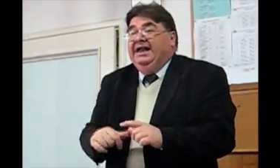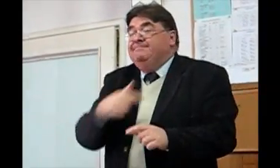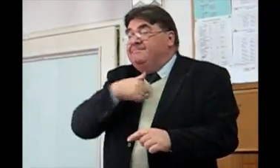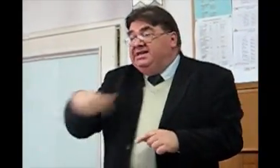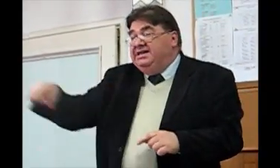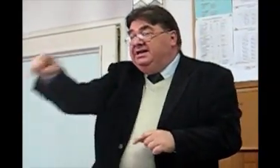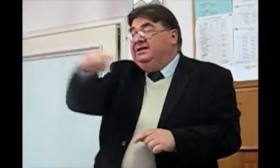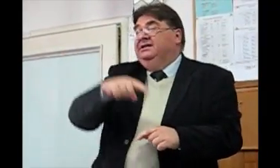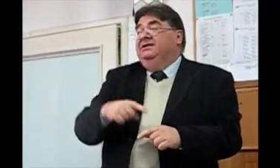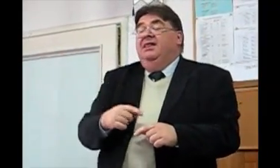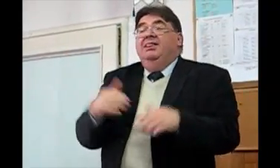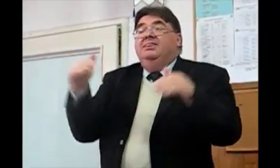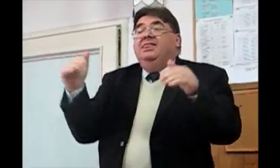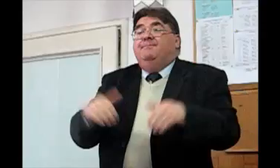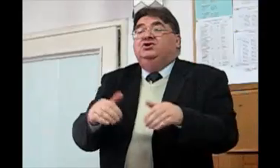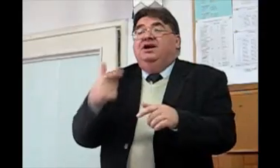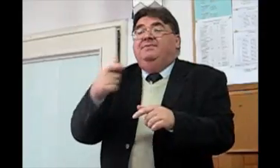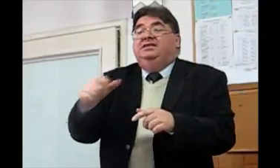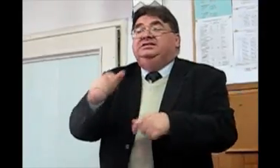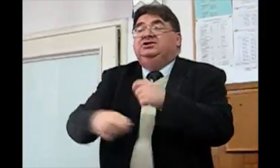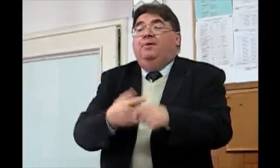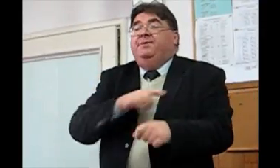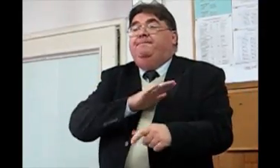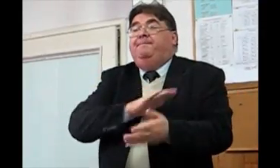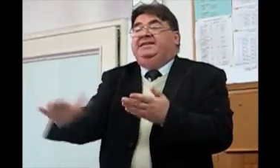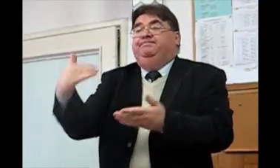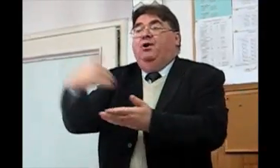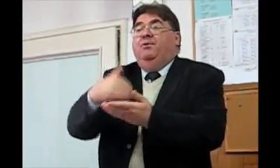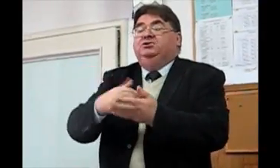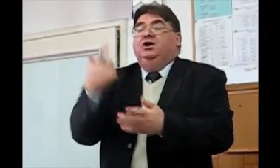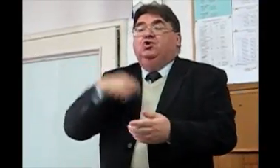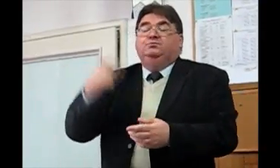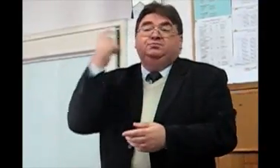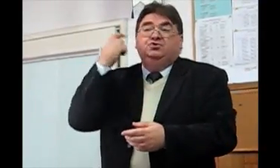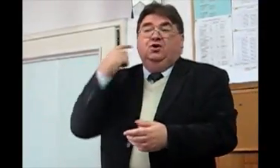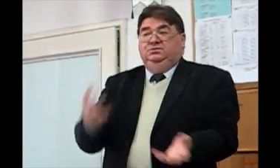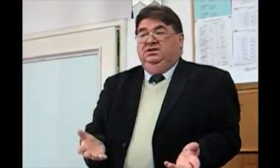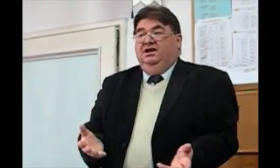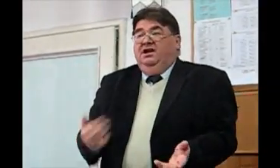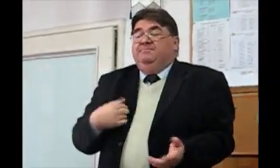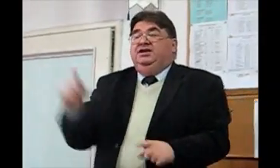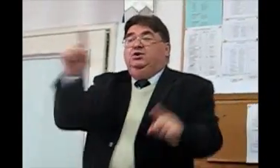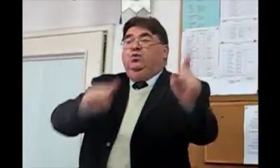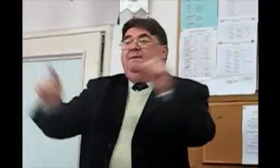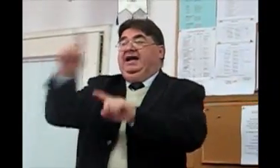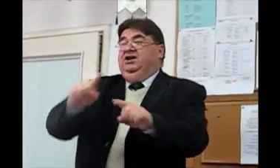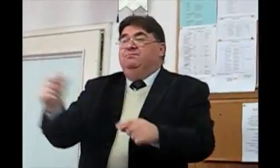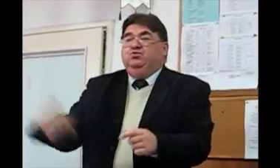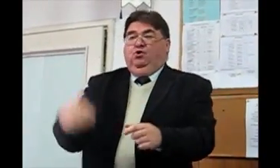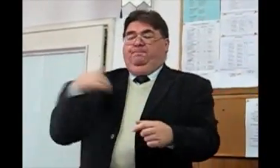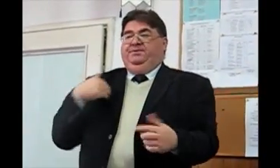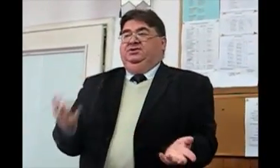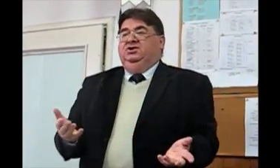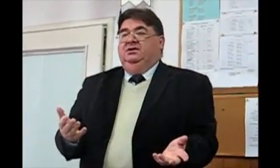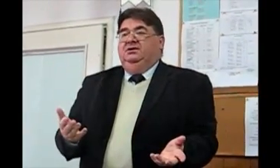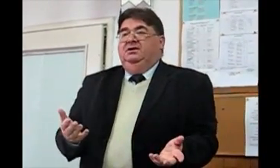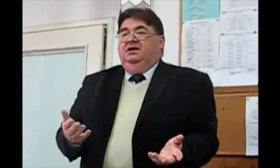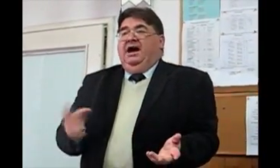my nie możemy nic zrobić bez pomocy oku słyszących. To się tłumacze muszą pisać. To